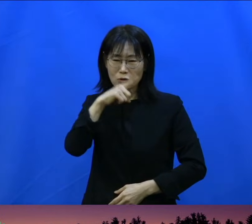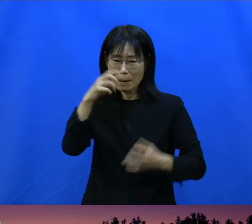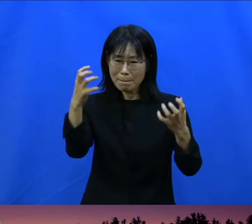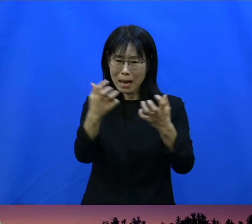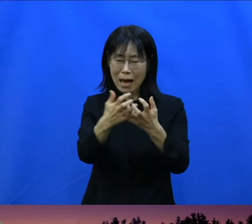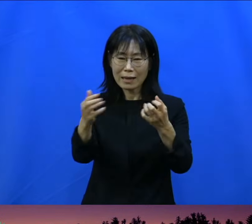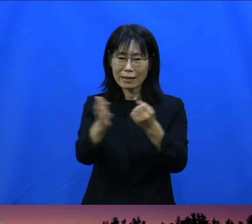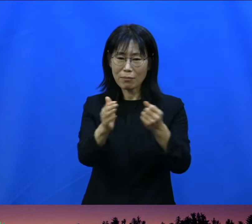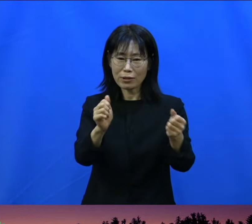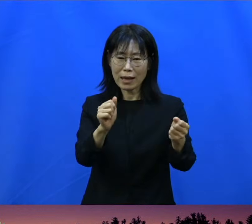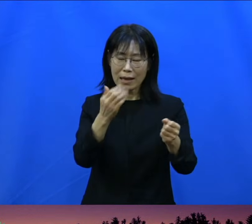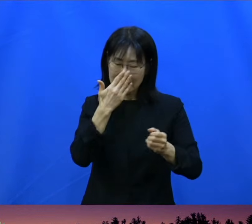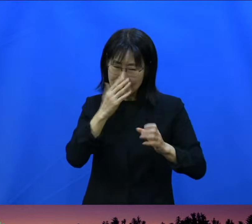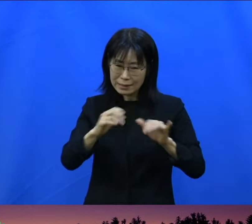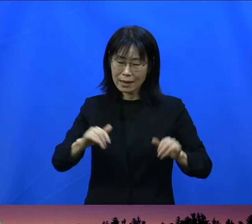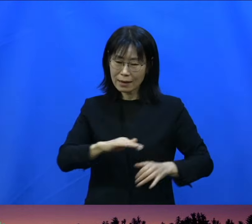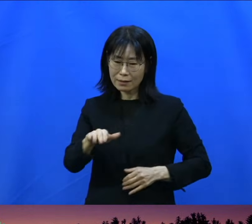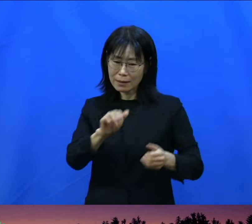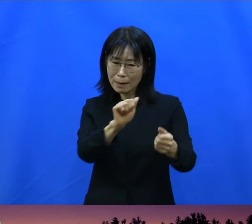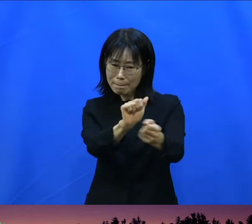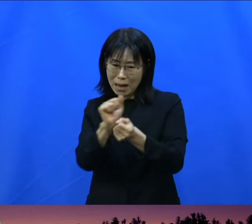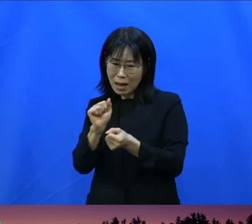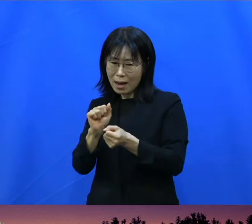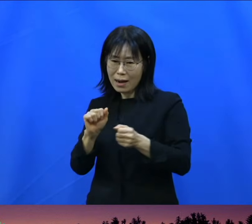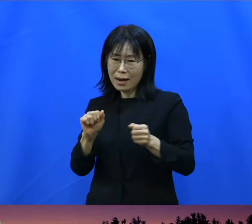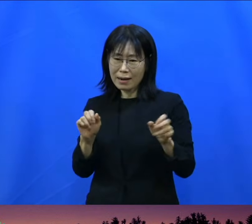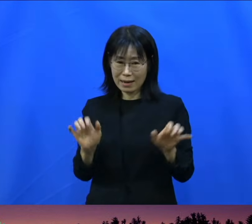그래서 우리는 십자가로 붙잡지 않을 수 없는 거죠.